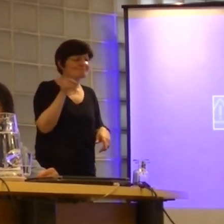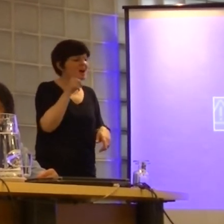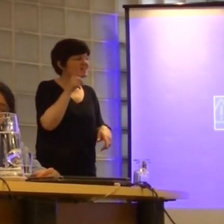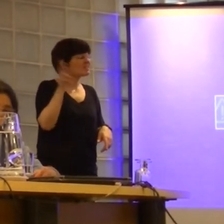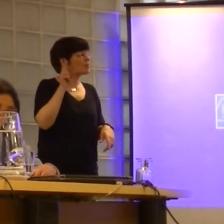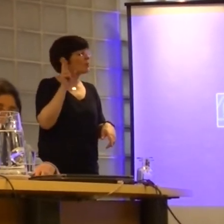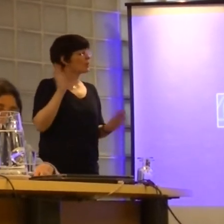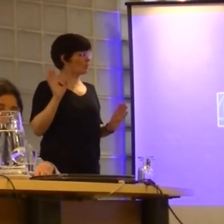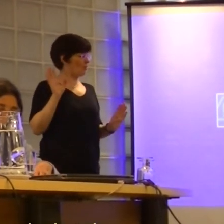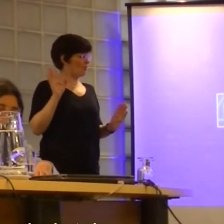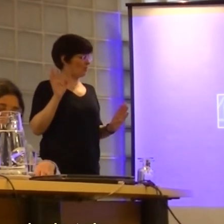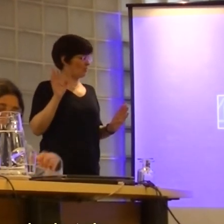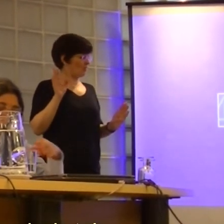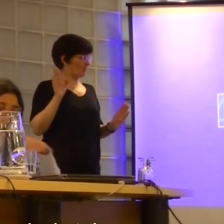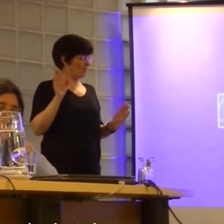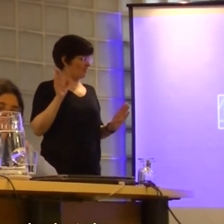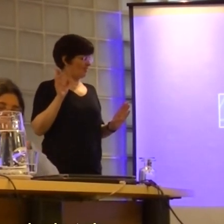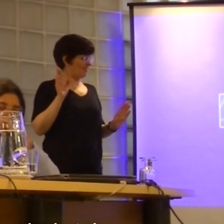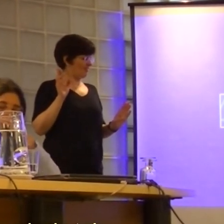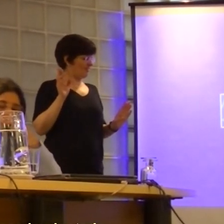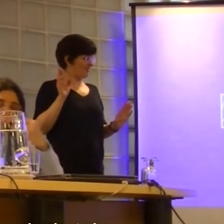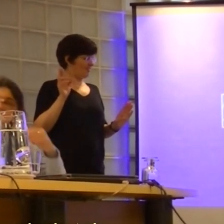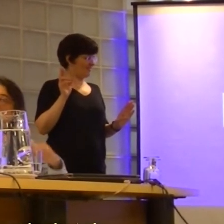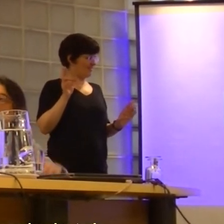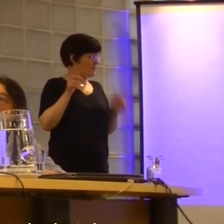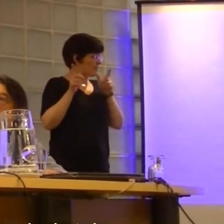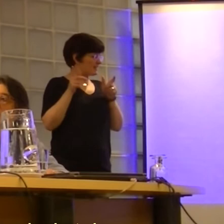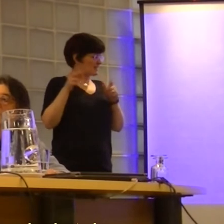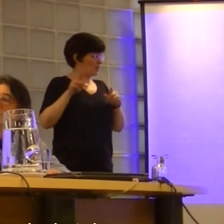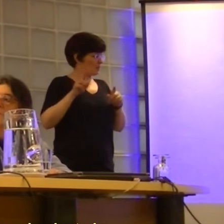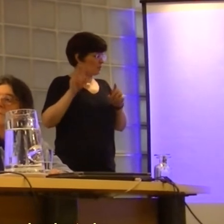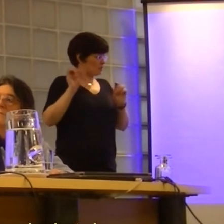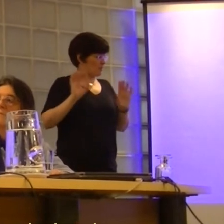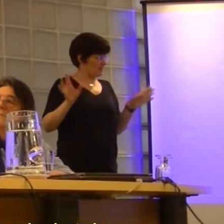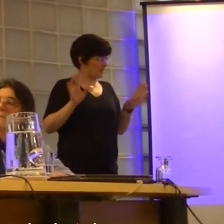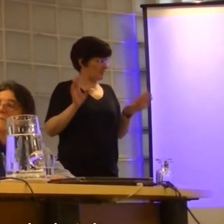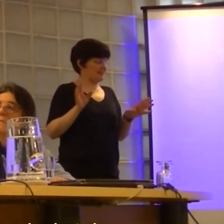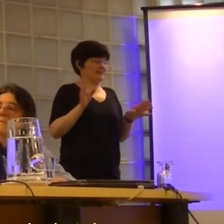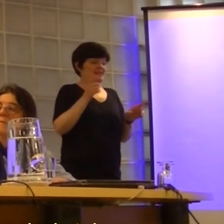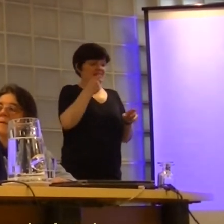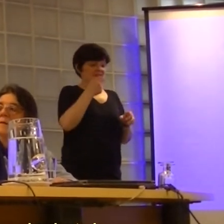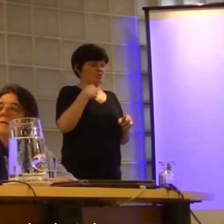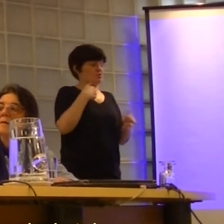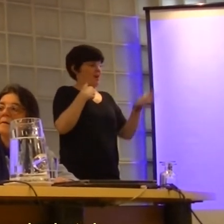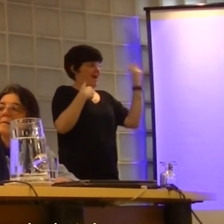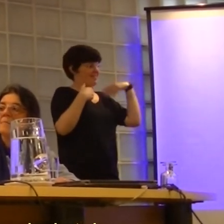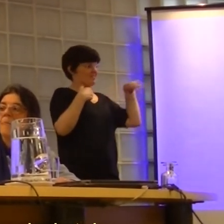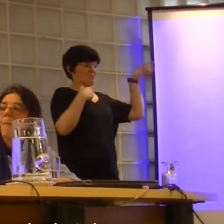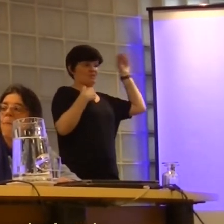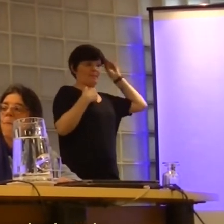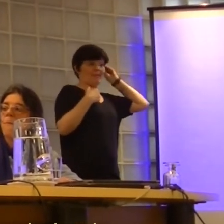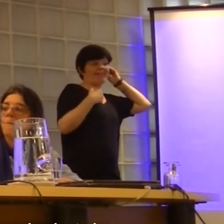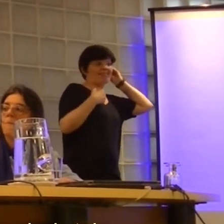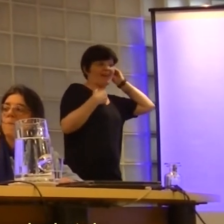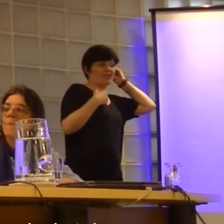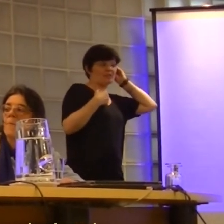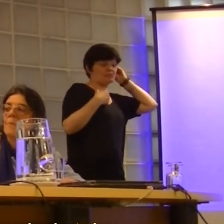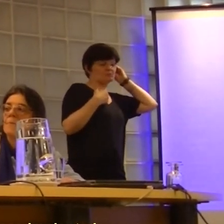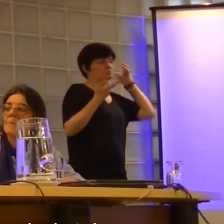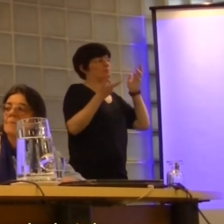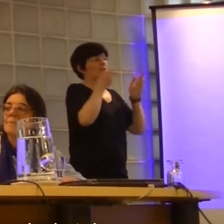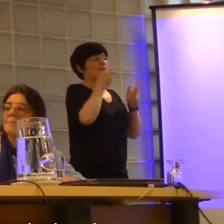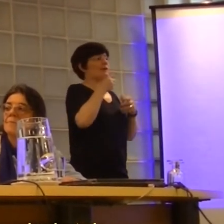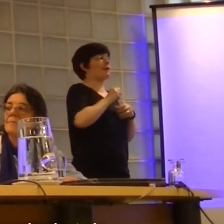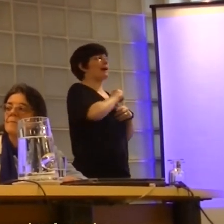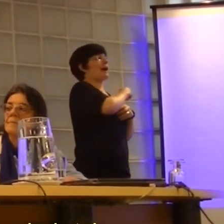ruido. Del mismo modo, cuando me hubiese implantado, me hubiese escapado al